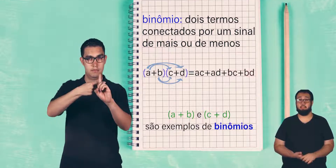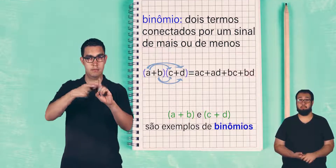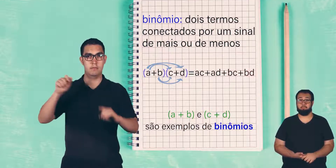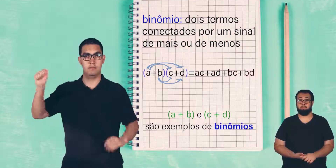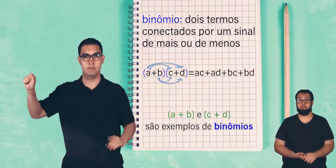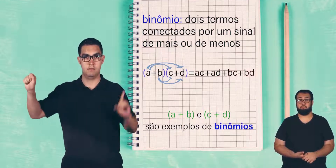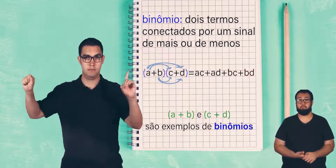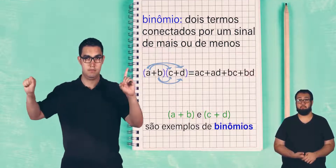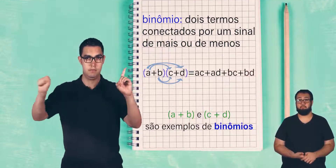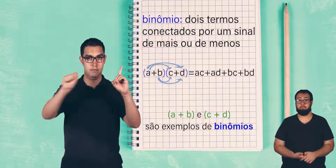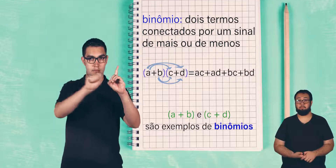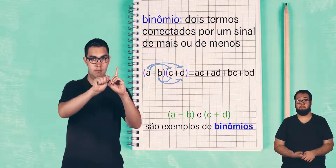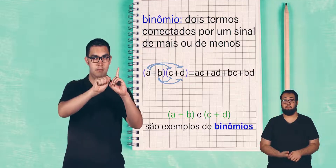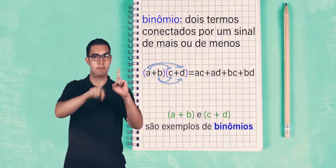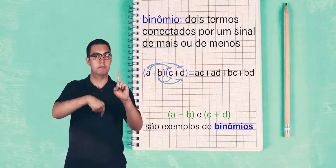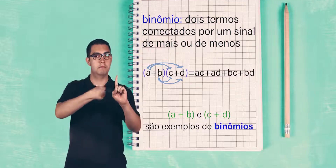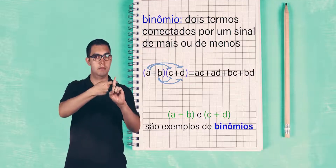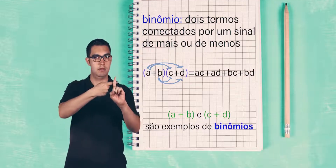mais BD.